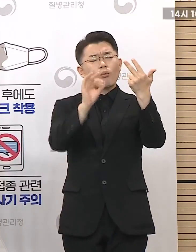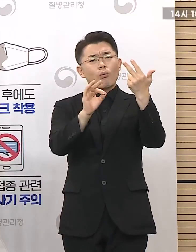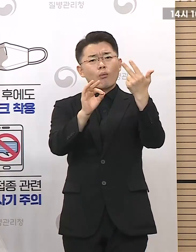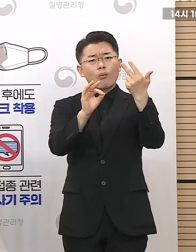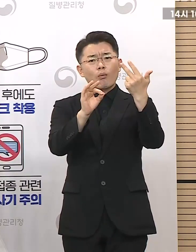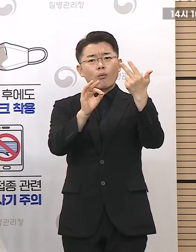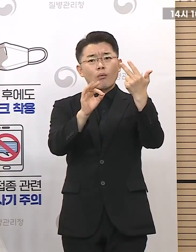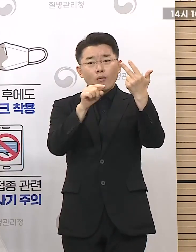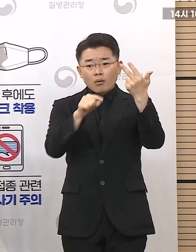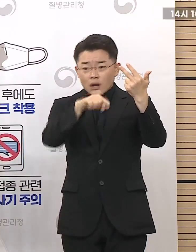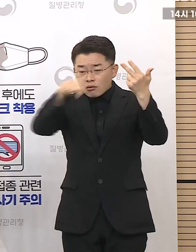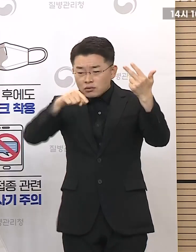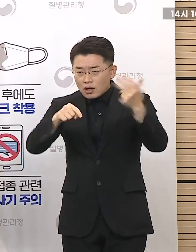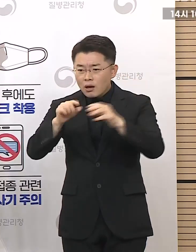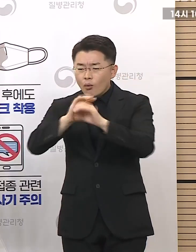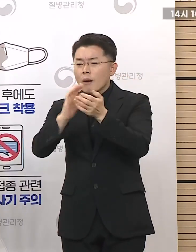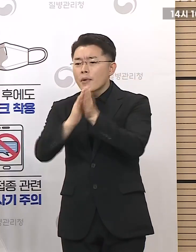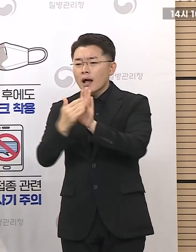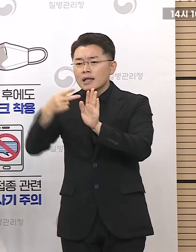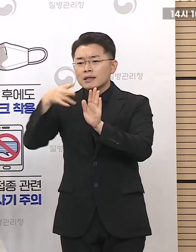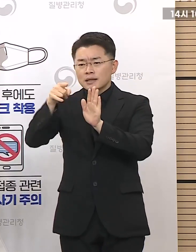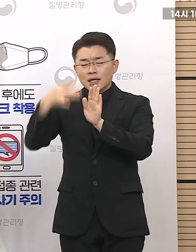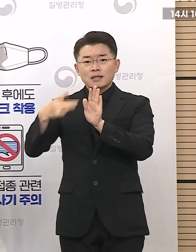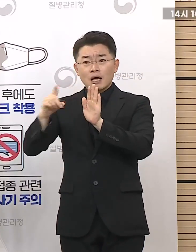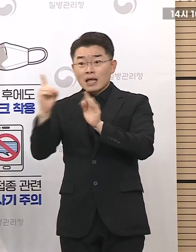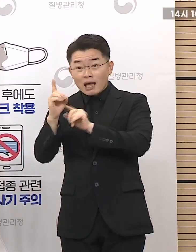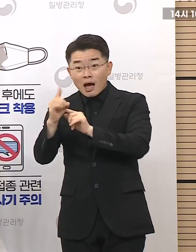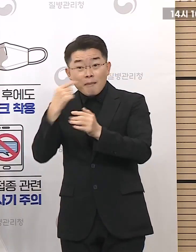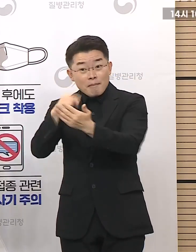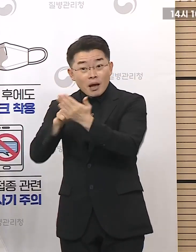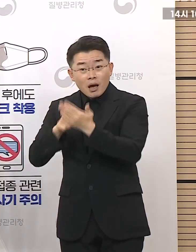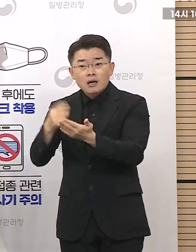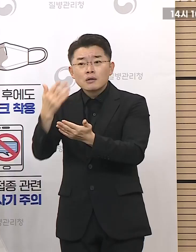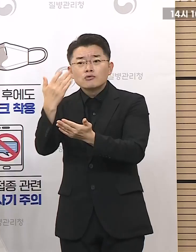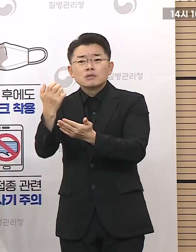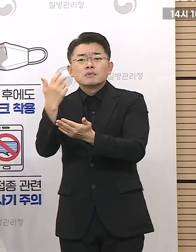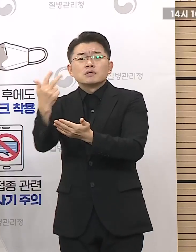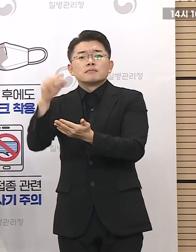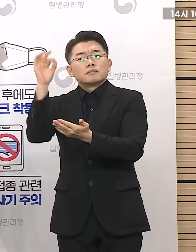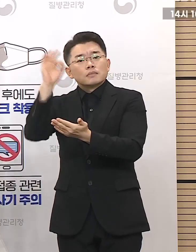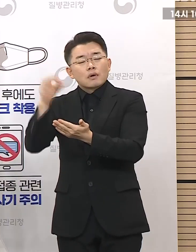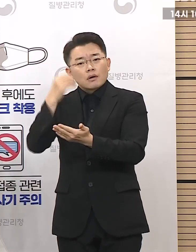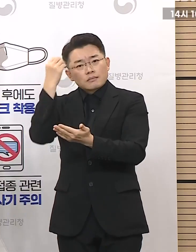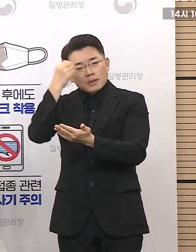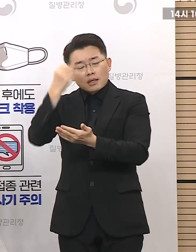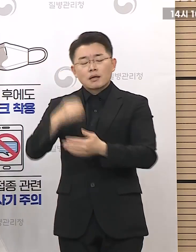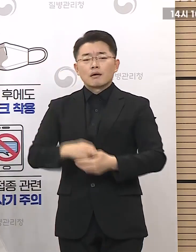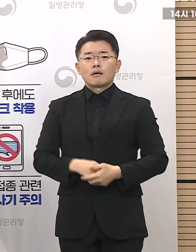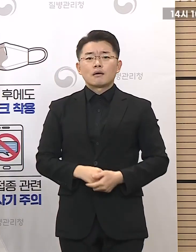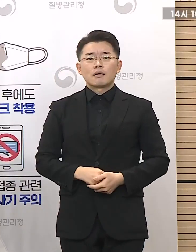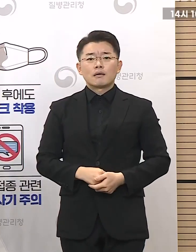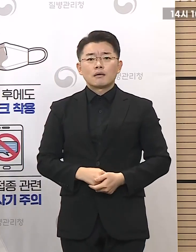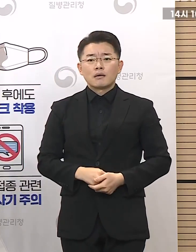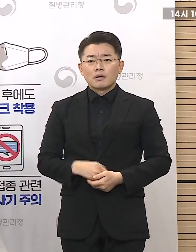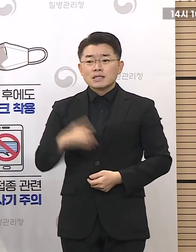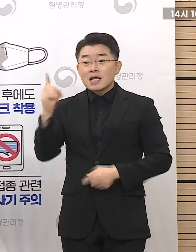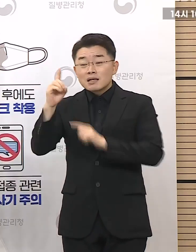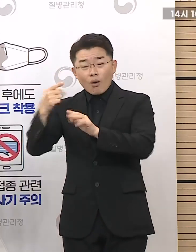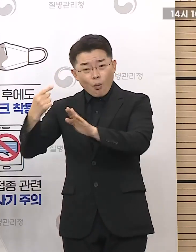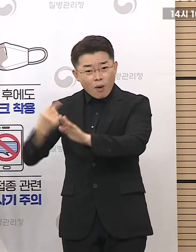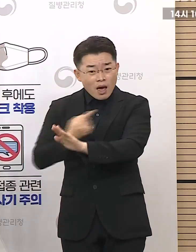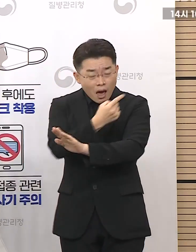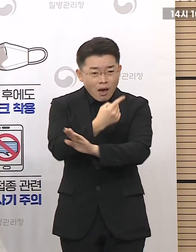97.3%였고 델타형 변이의 검출률은 97%로 나타났습니다. 델타 외